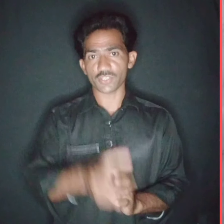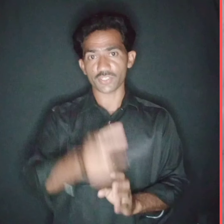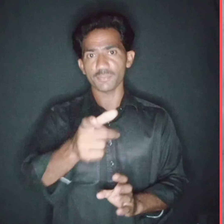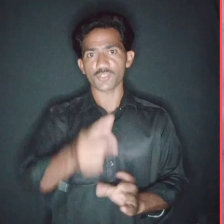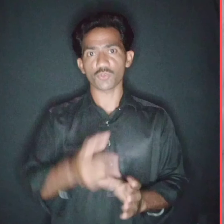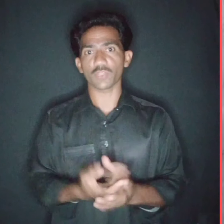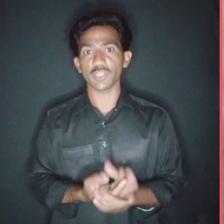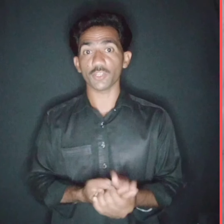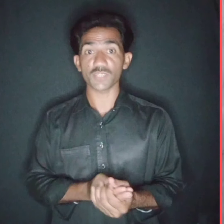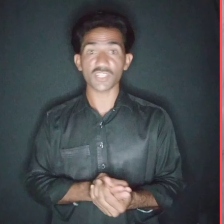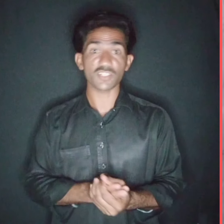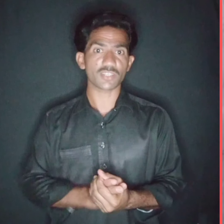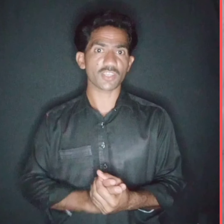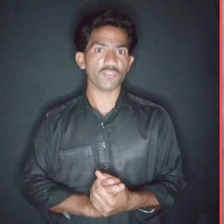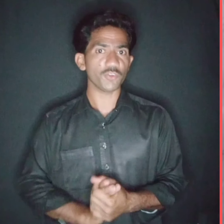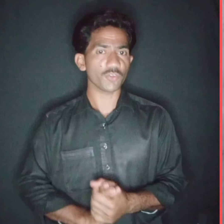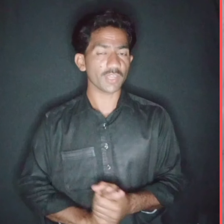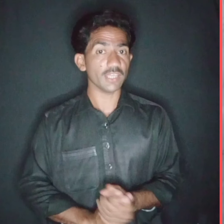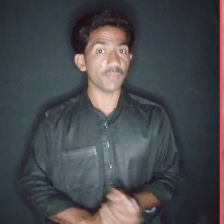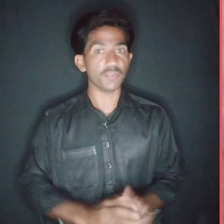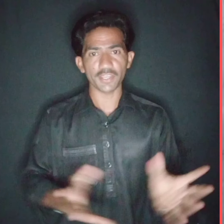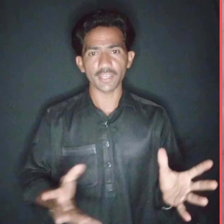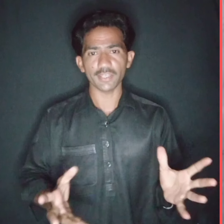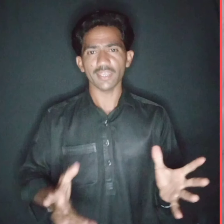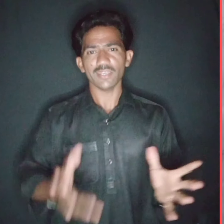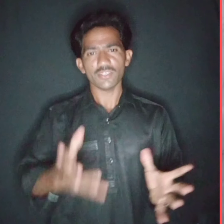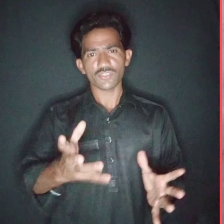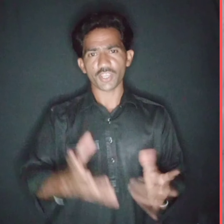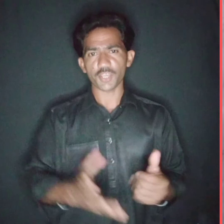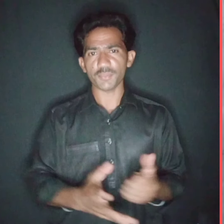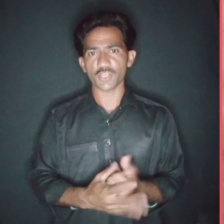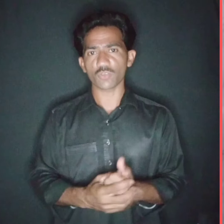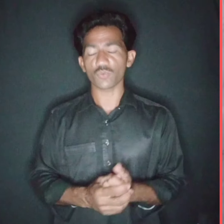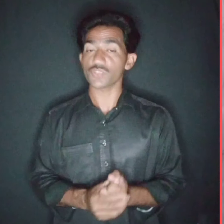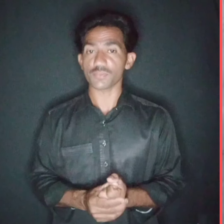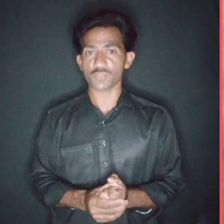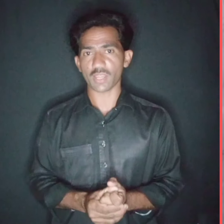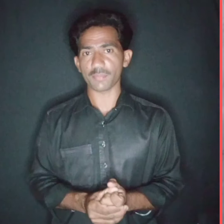राय कमेंट सेक्शन में ज़रूर देनी। तो मज़ीद इस तरह की वीडियो के लिए, अपडेट के लिए इस तरह की भी चैनल को सब्सक्राइब।